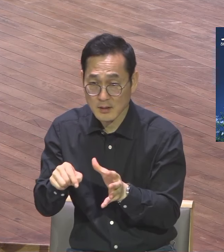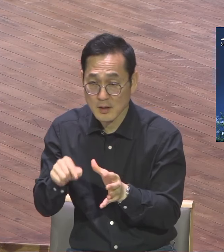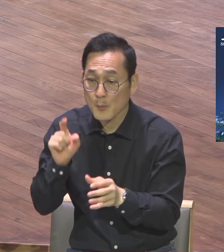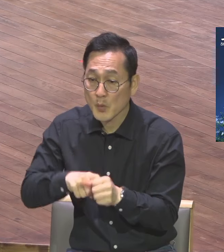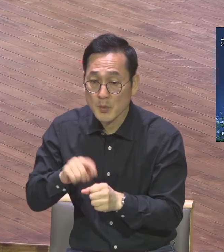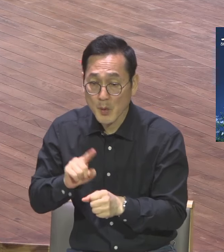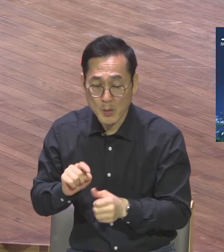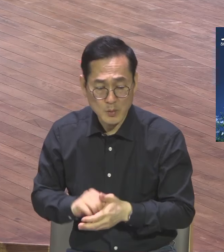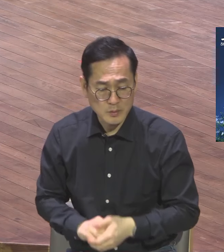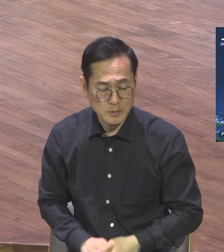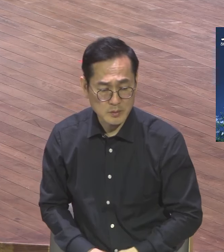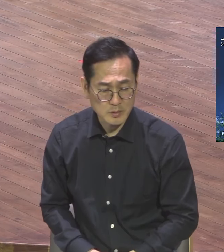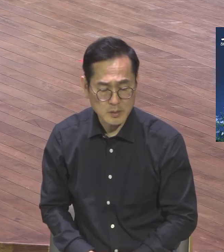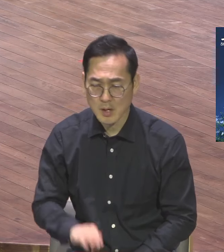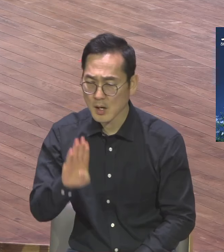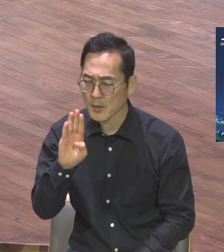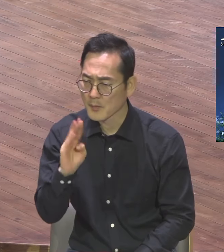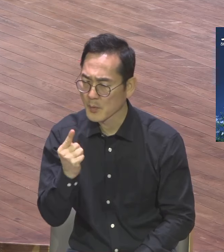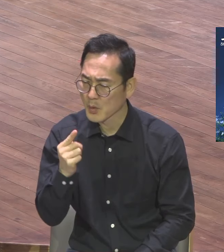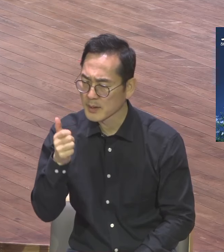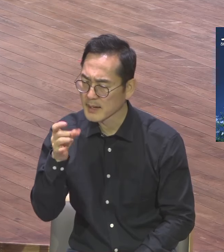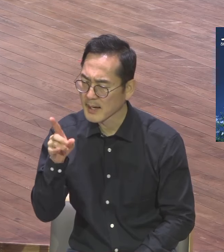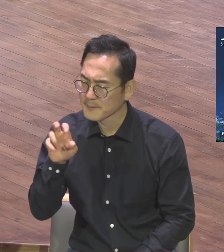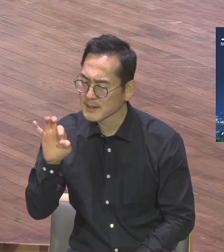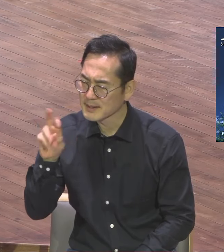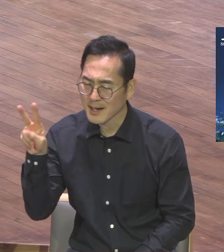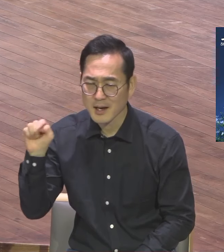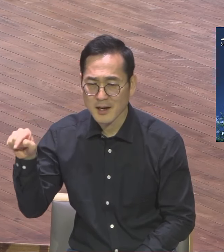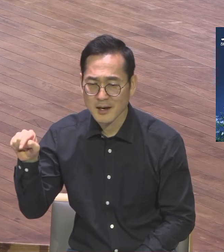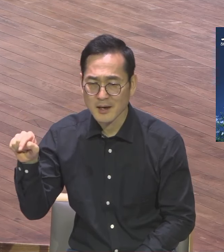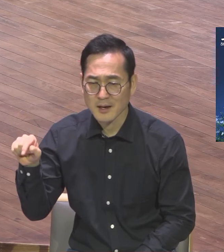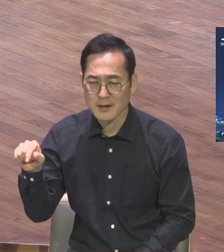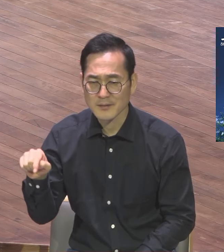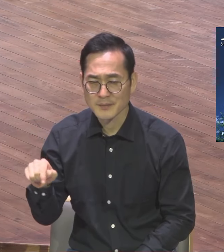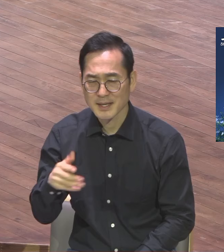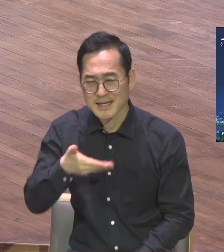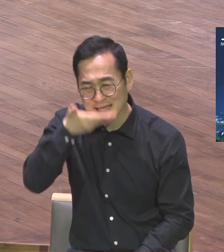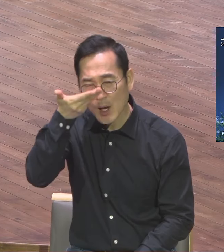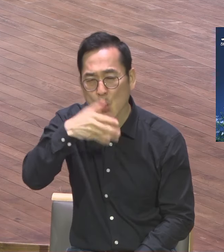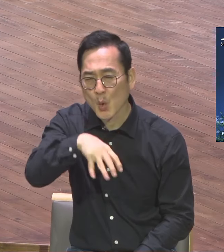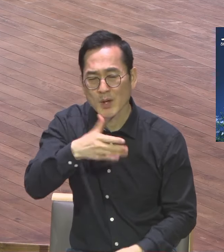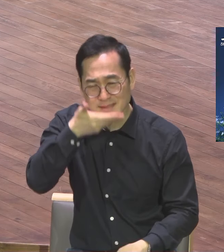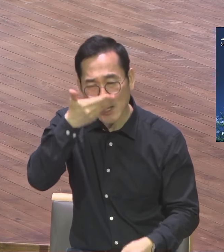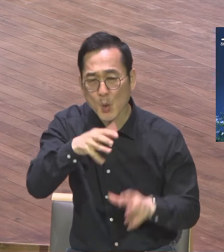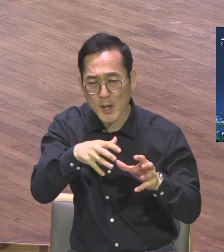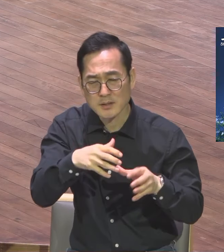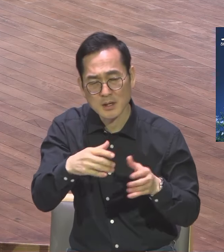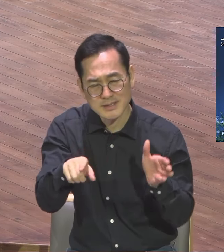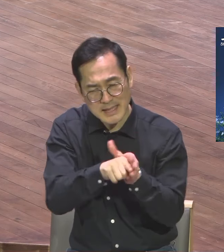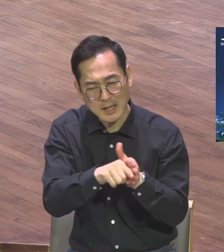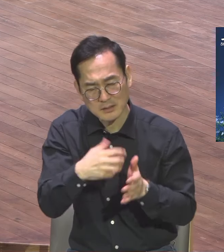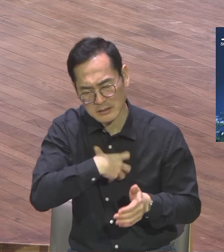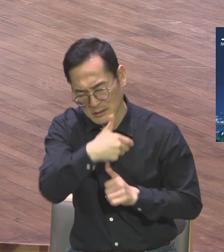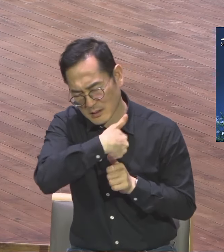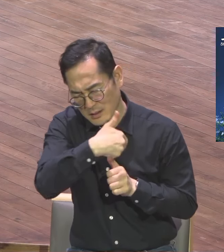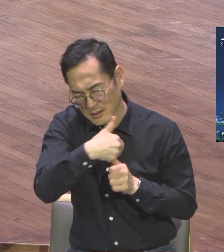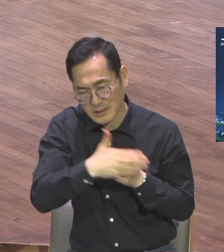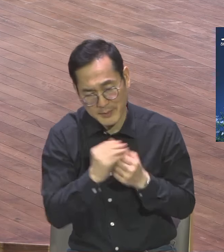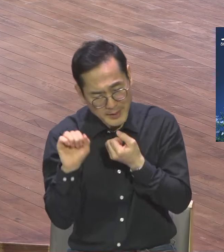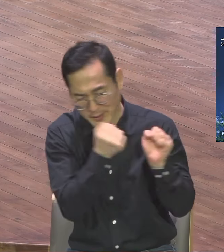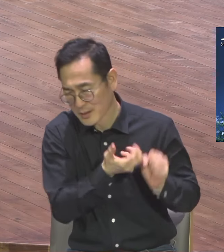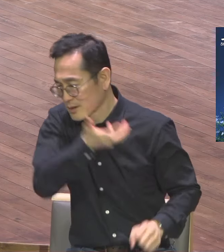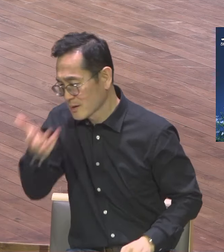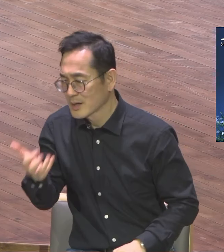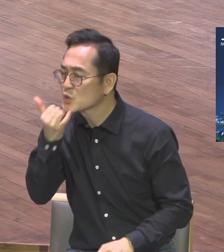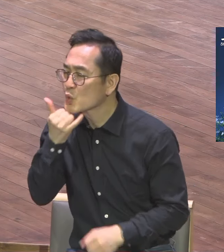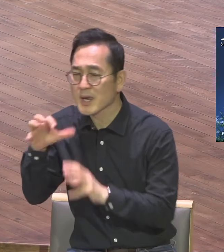보헤미아라고 하는 단체, 이게 체코에서 핍박을 받아가 신앙의 박해를 받아가 이분들이 독일로 갔어요. 독일의